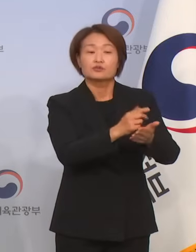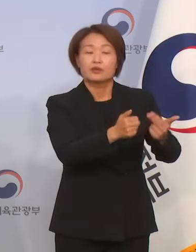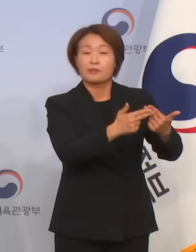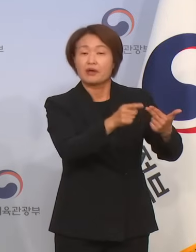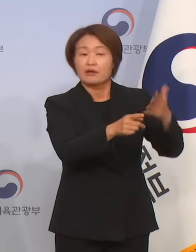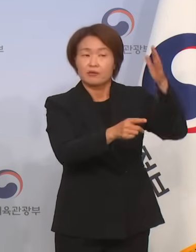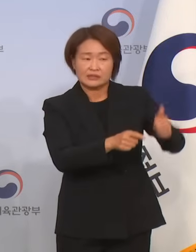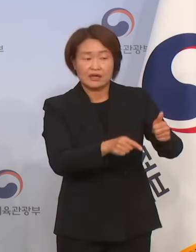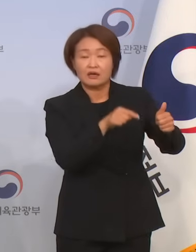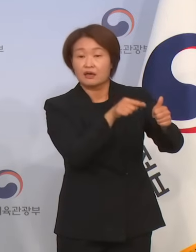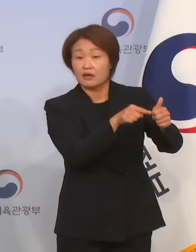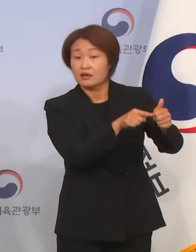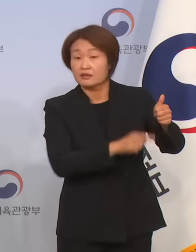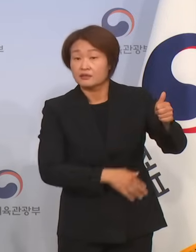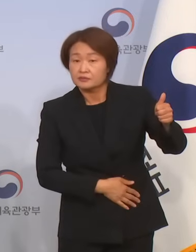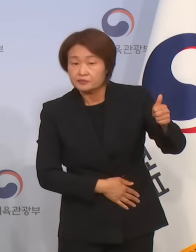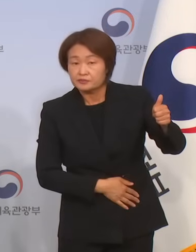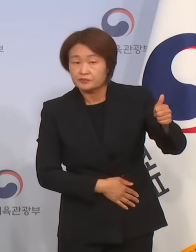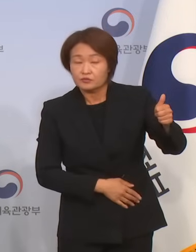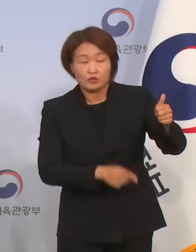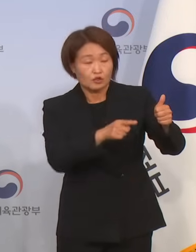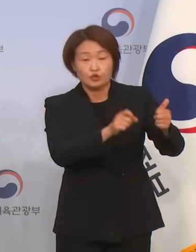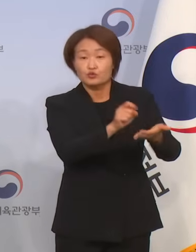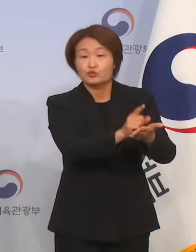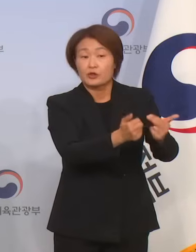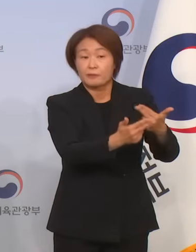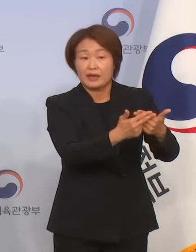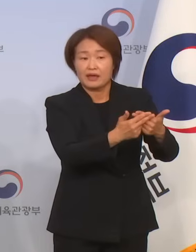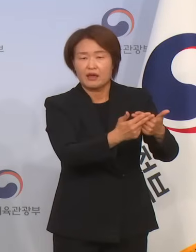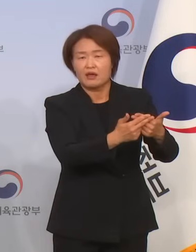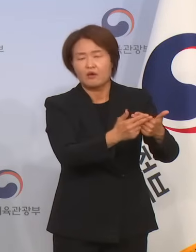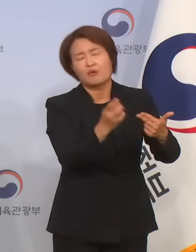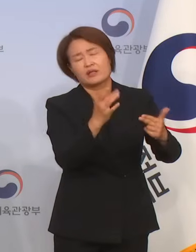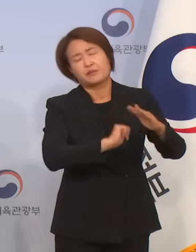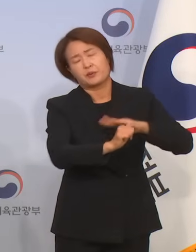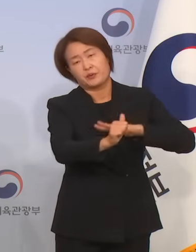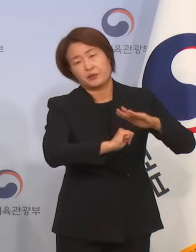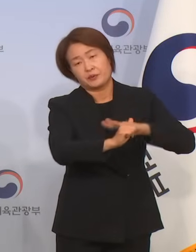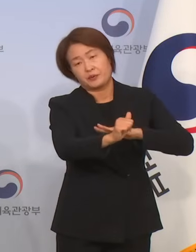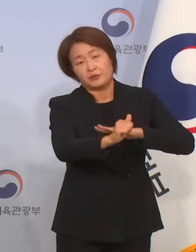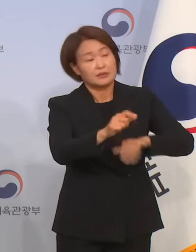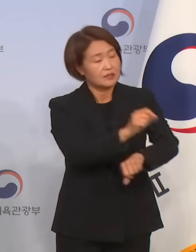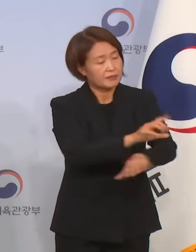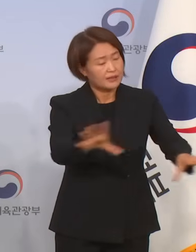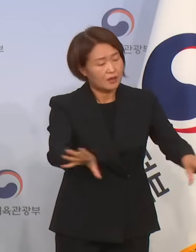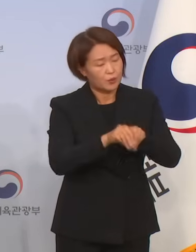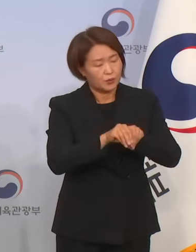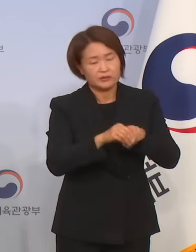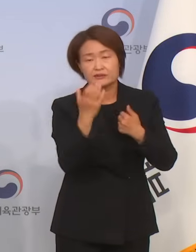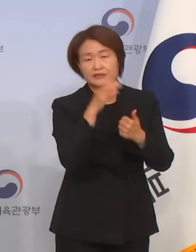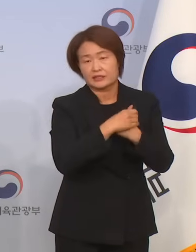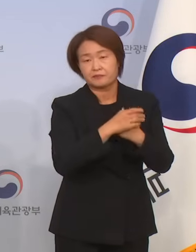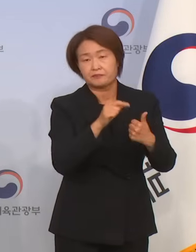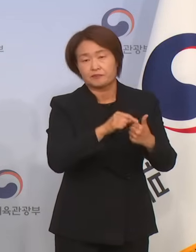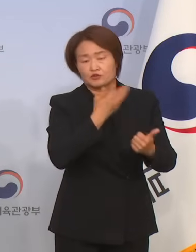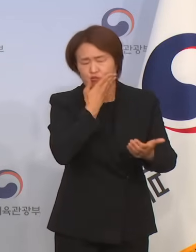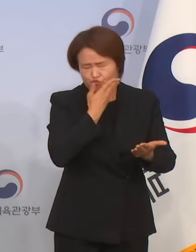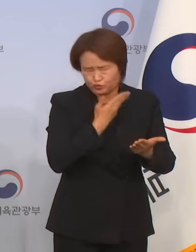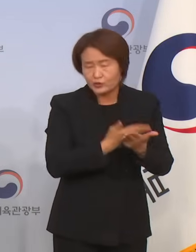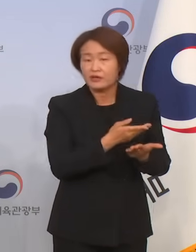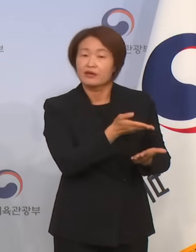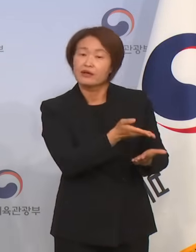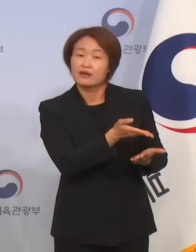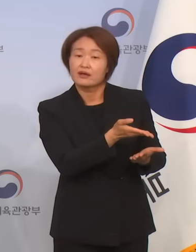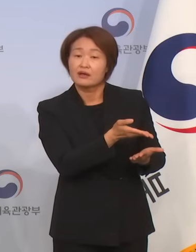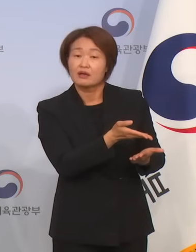대한축구협회 회장이라는 자리는 축구협회를 대표하고 사무를 총괄하는 막중한 자리입니다. 따라서